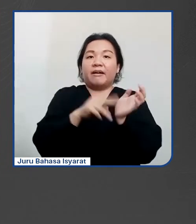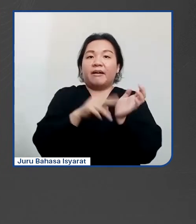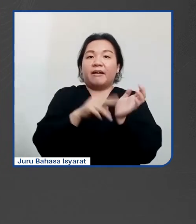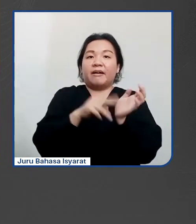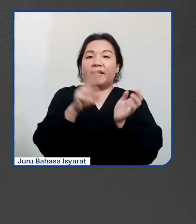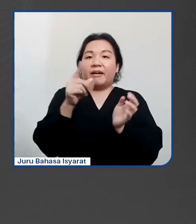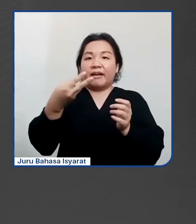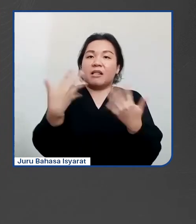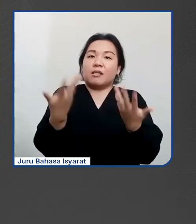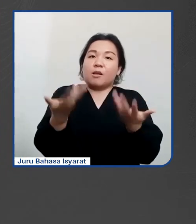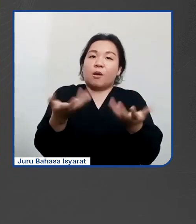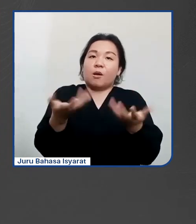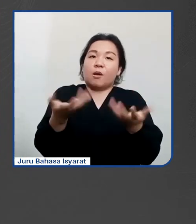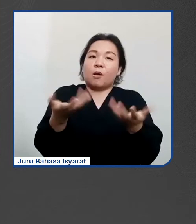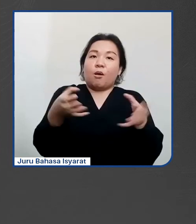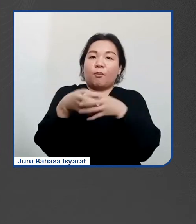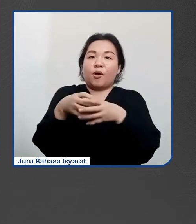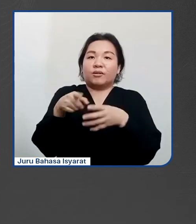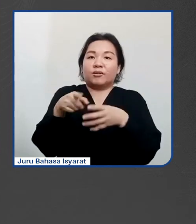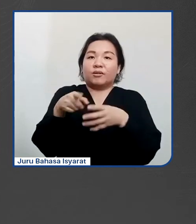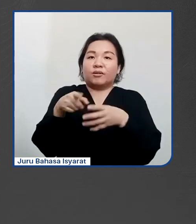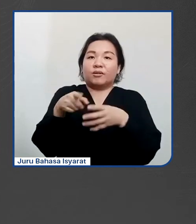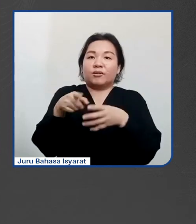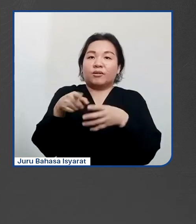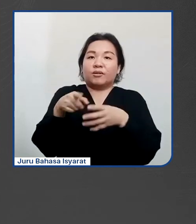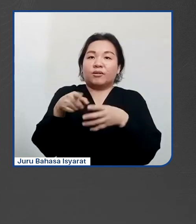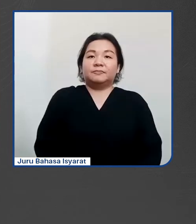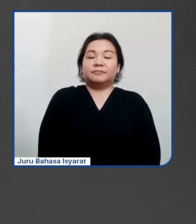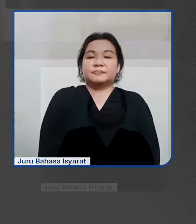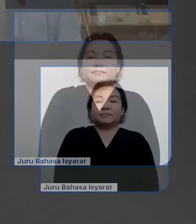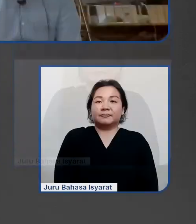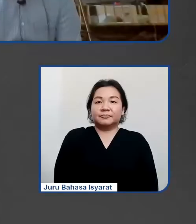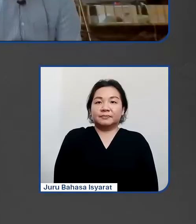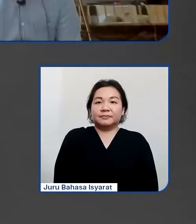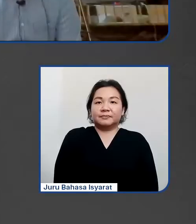musik. Terima kasih.